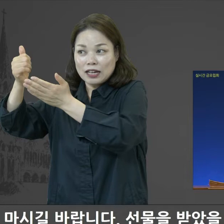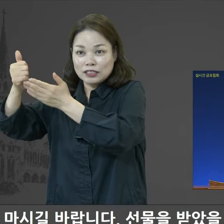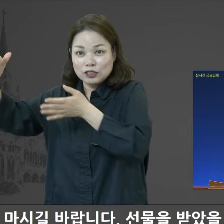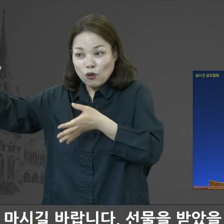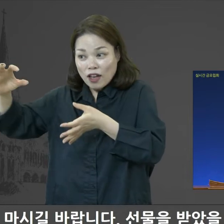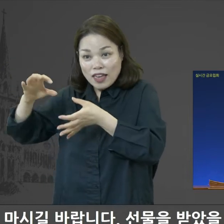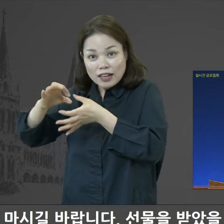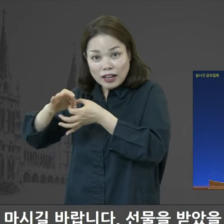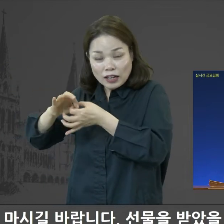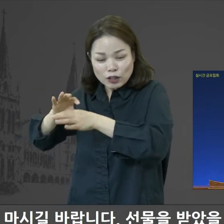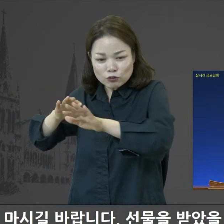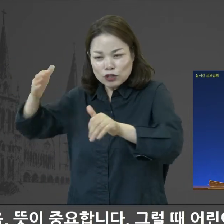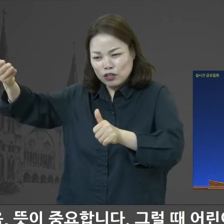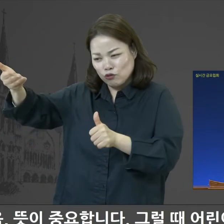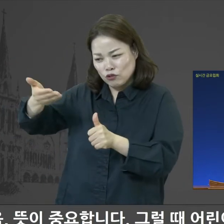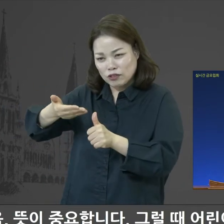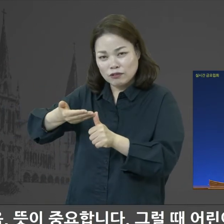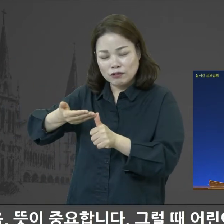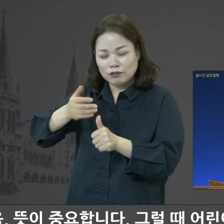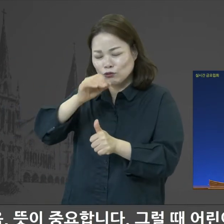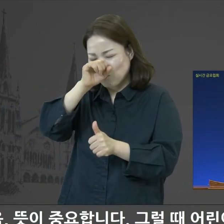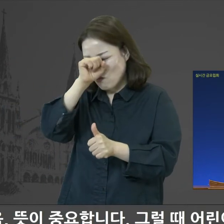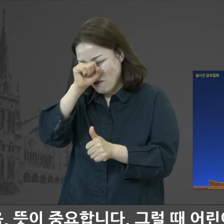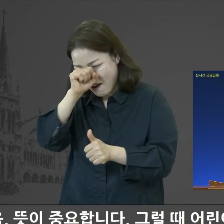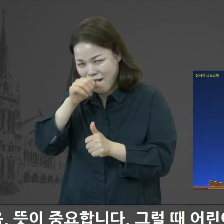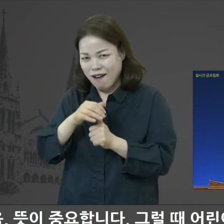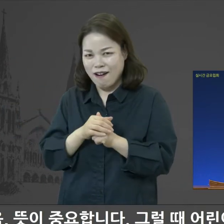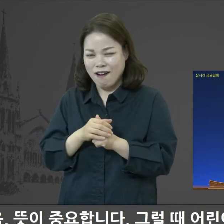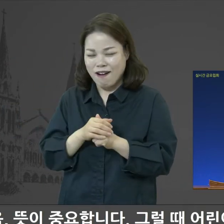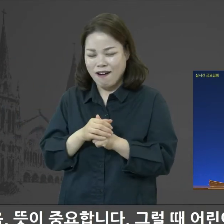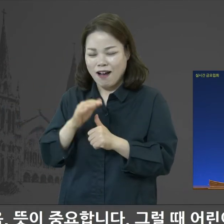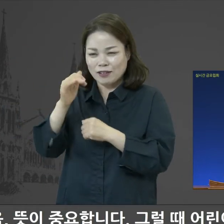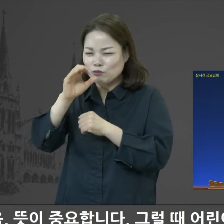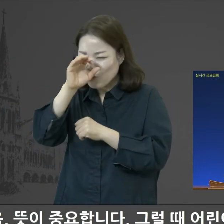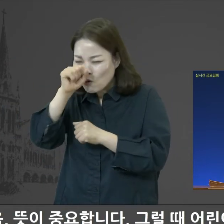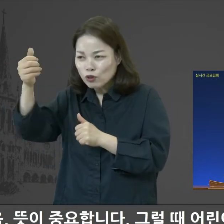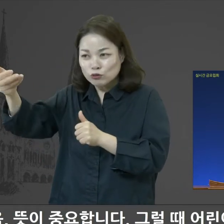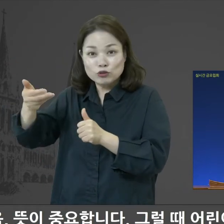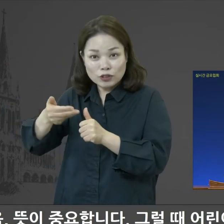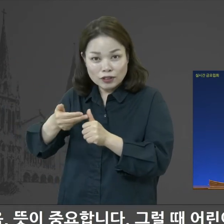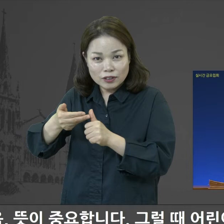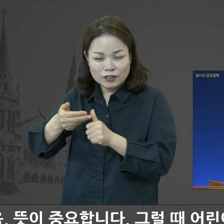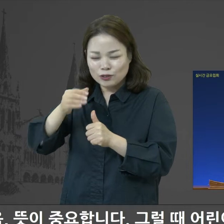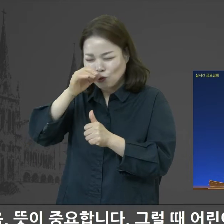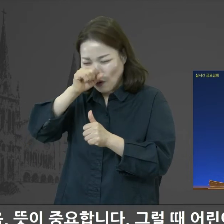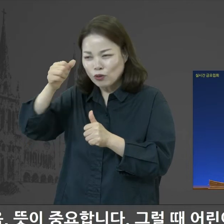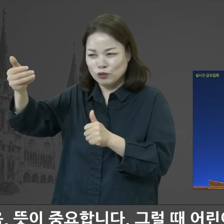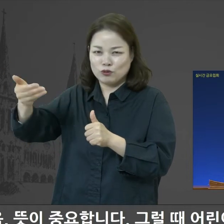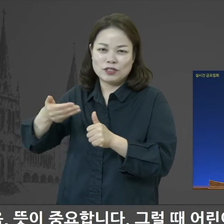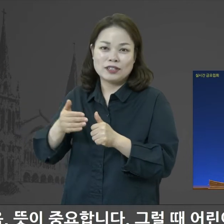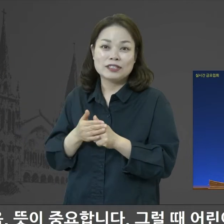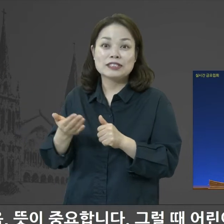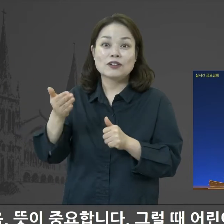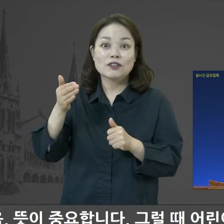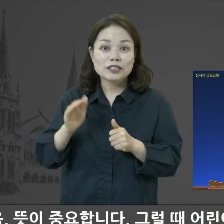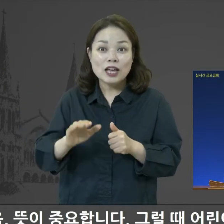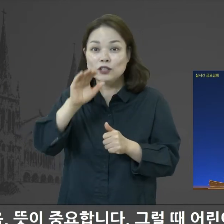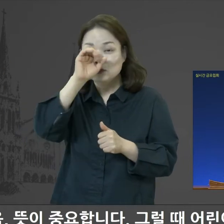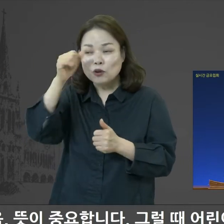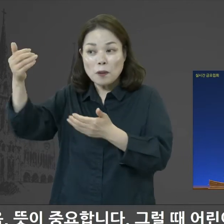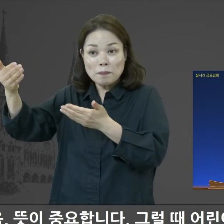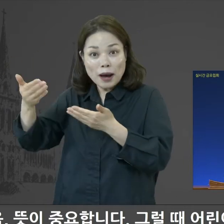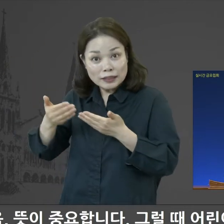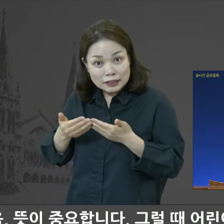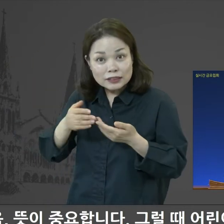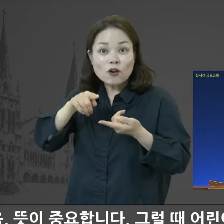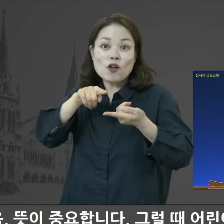마찬가지죠. 하나님이 우리에게 주시는 것 굉장히 좋죠. 하나님이 우리에게 허튼 거 주시겠습니까? 하나님이 이렇게 좋은 거 주시죠. 그런데 좋은 것